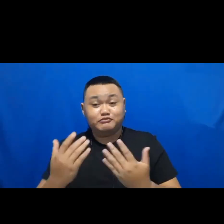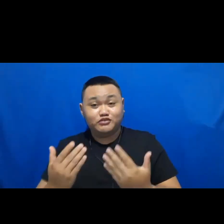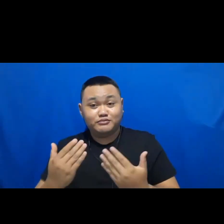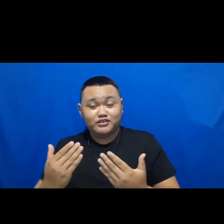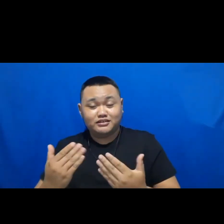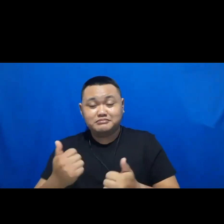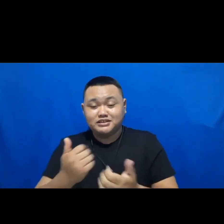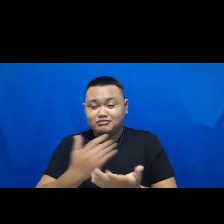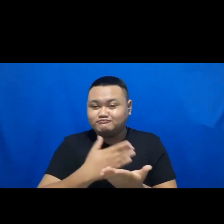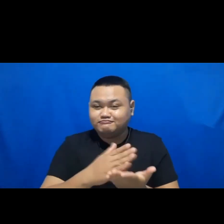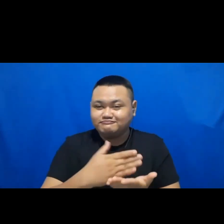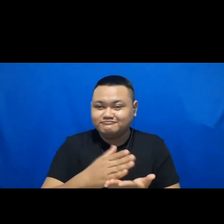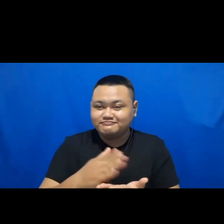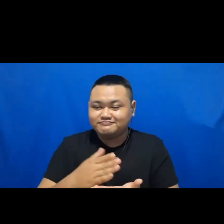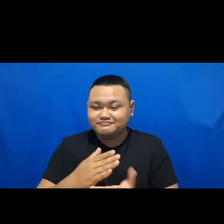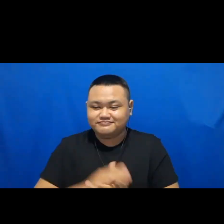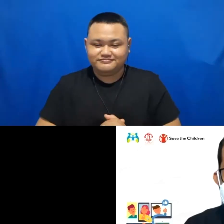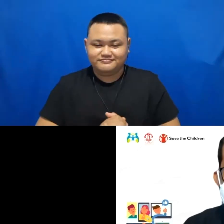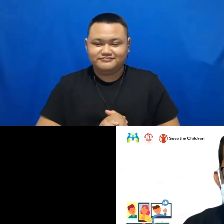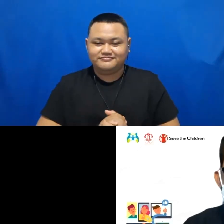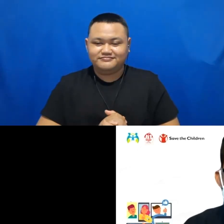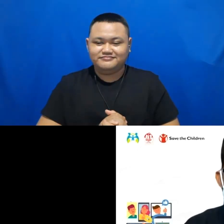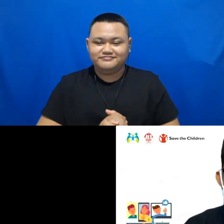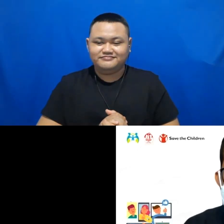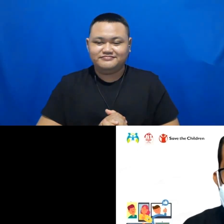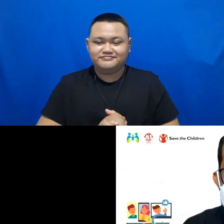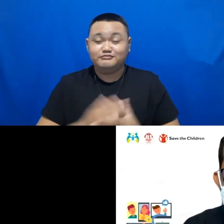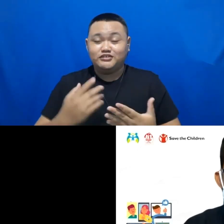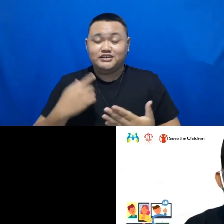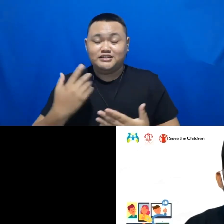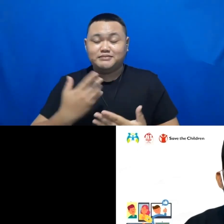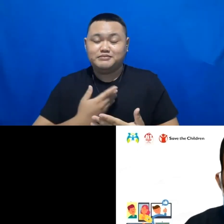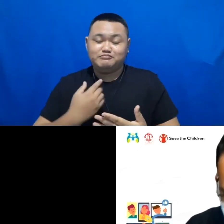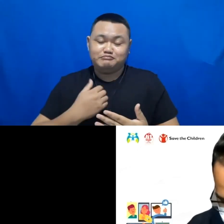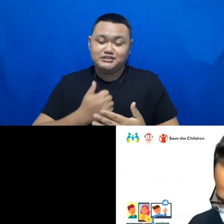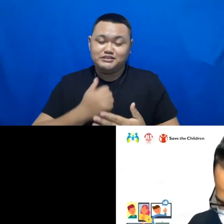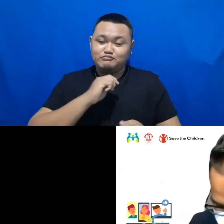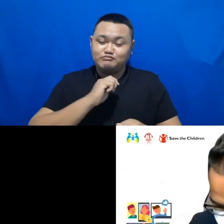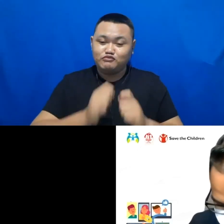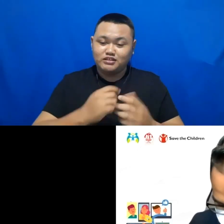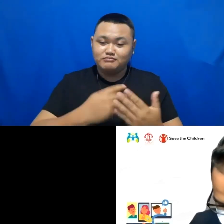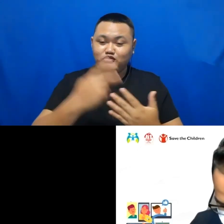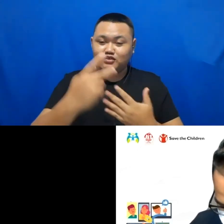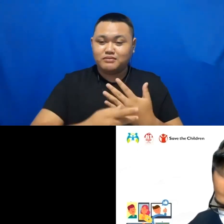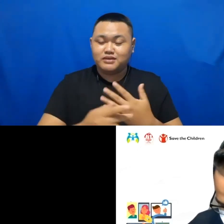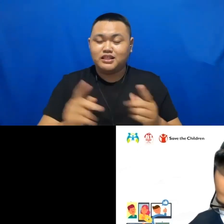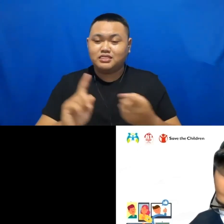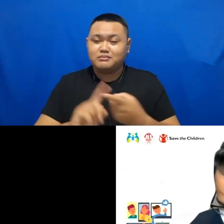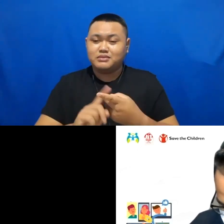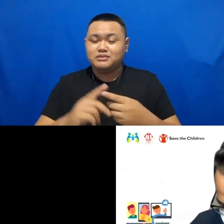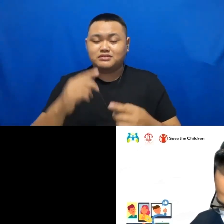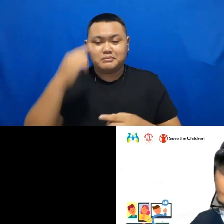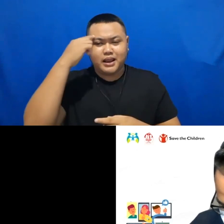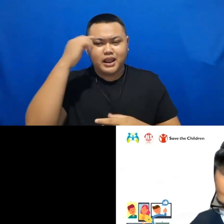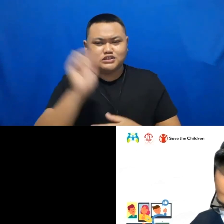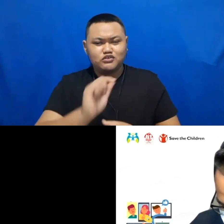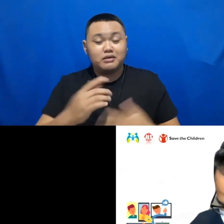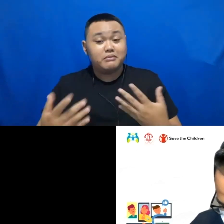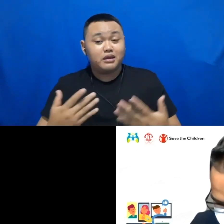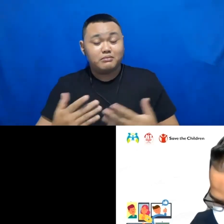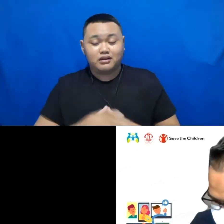ini, gitu. Jadi kalau misalkan nanti para calon guru laki-lakinya itu ternyata standarnya lebih rendah daripada yang perempuan,